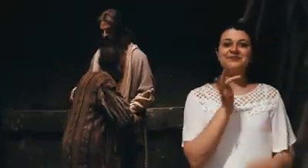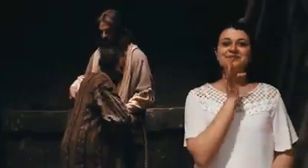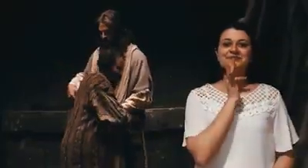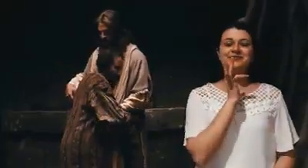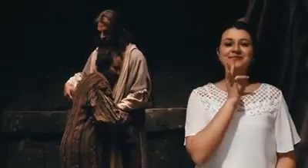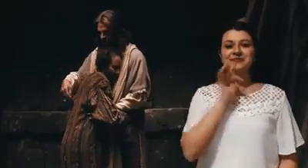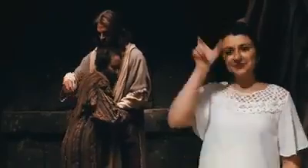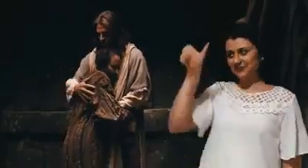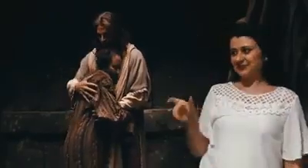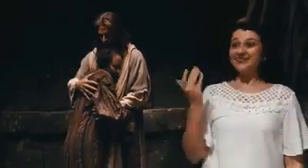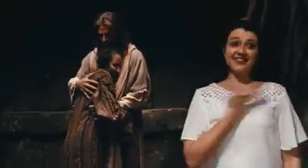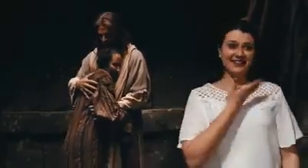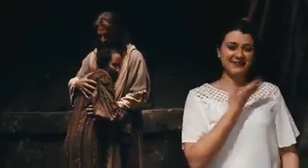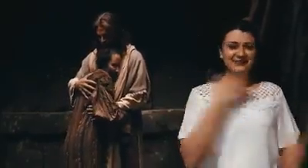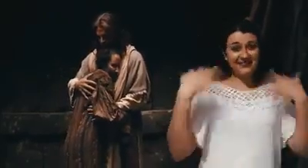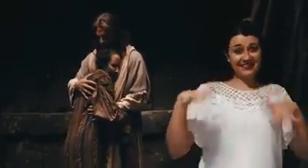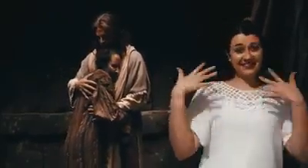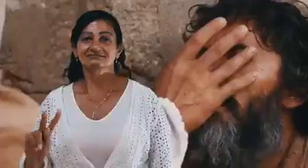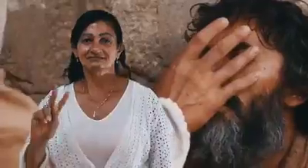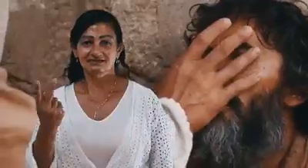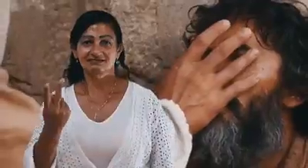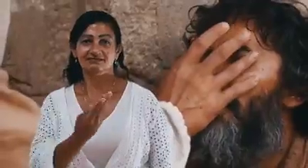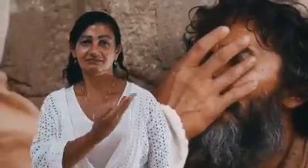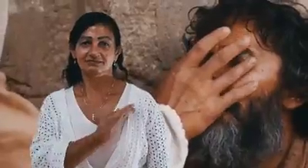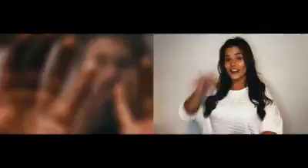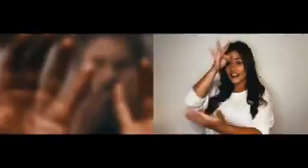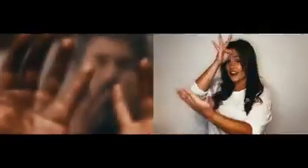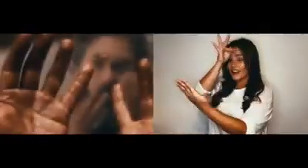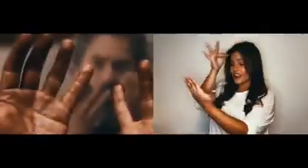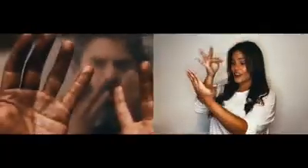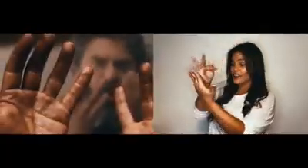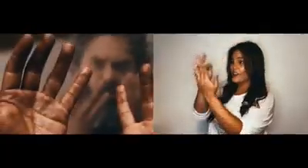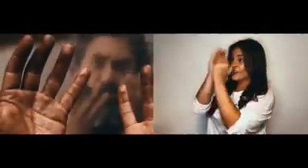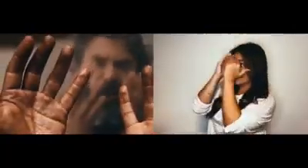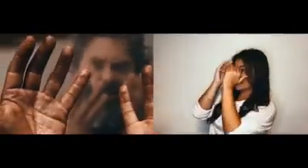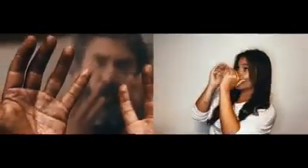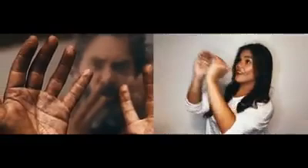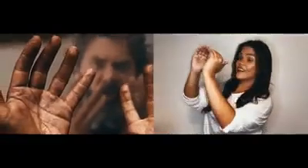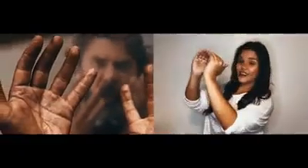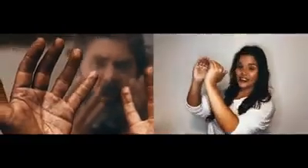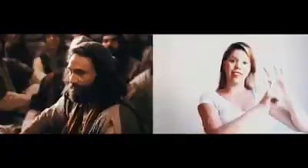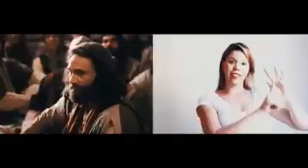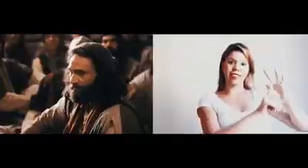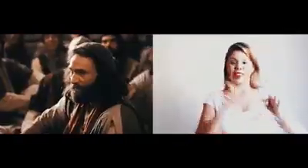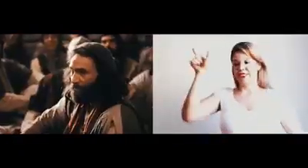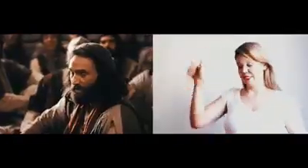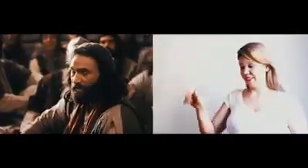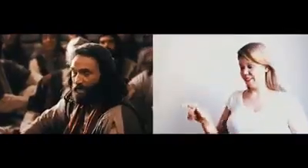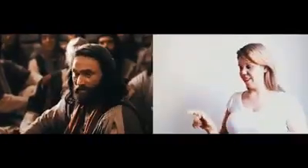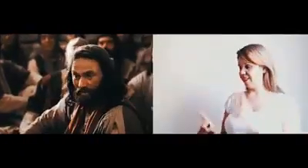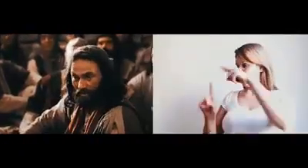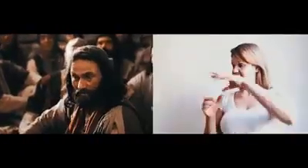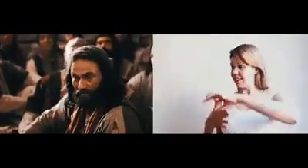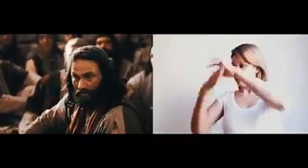Tito e Filemon, amigo ele é. Hebreus é aquele que honra a fé. Tiago é